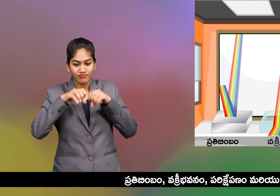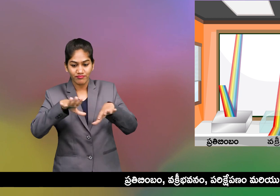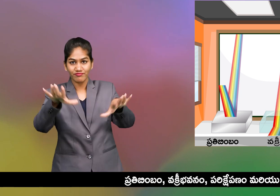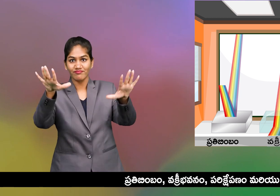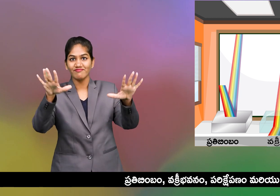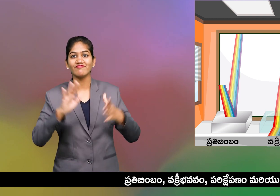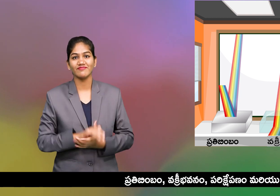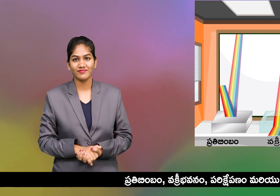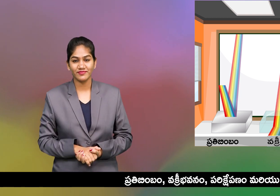మరియు శోషణ.